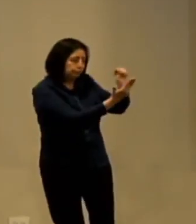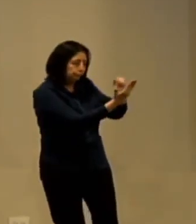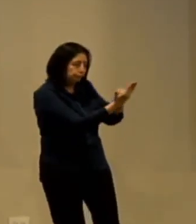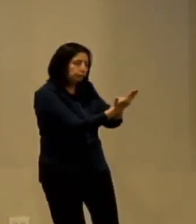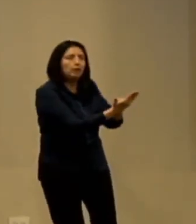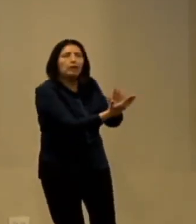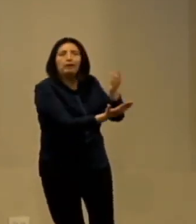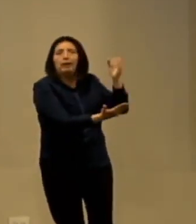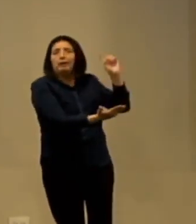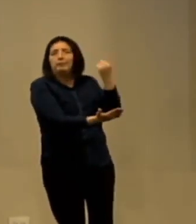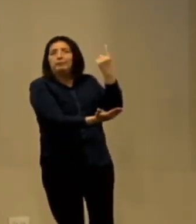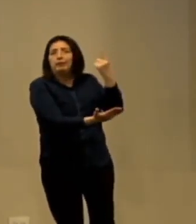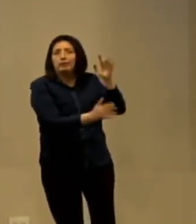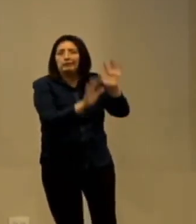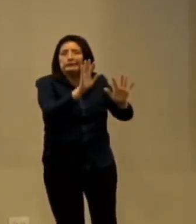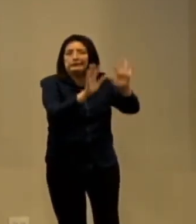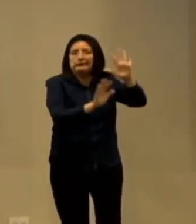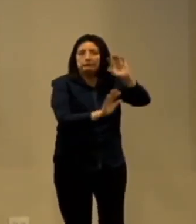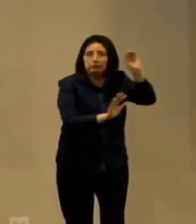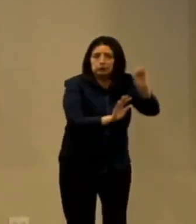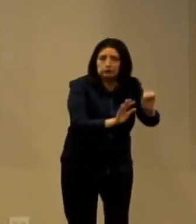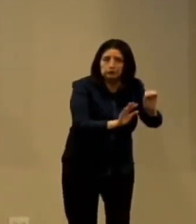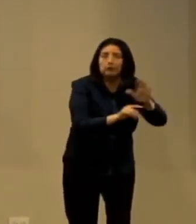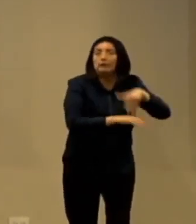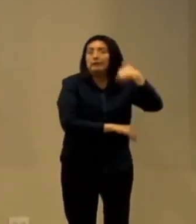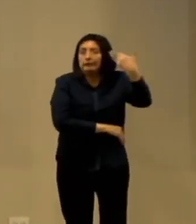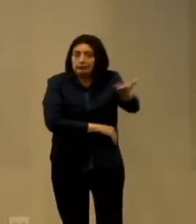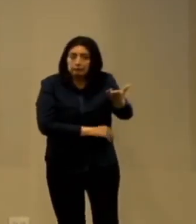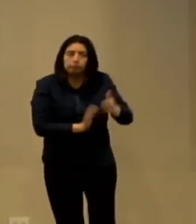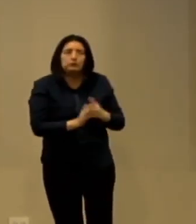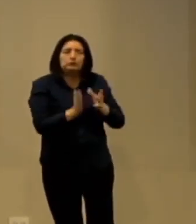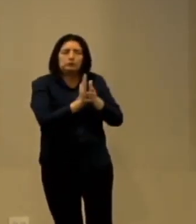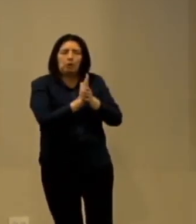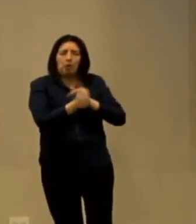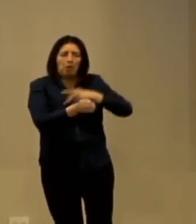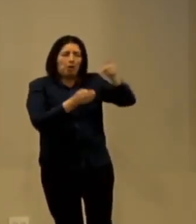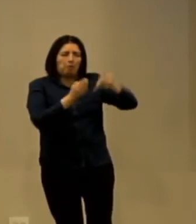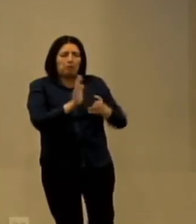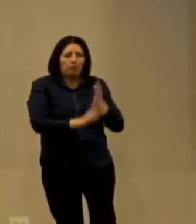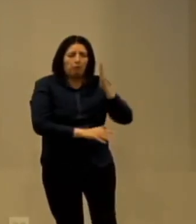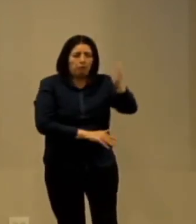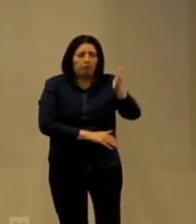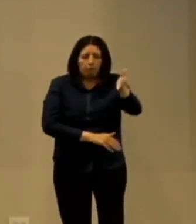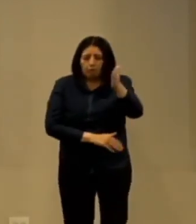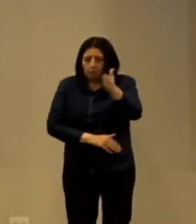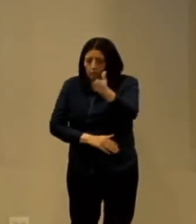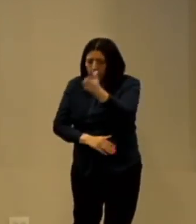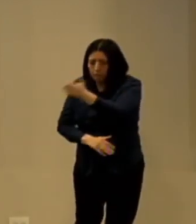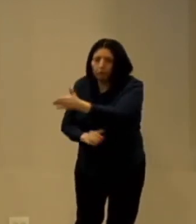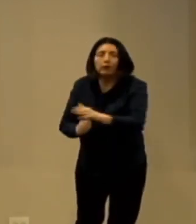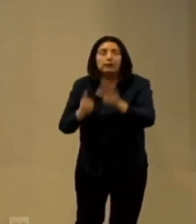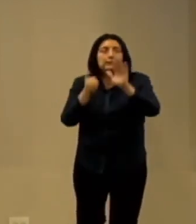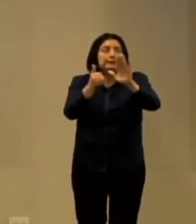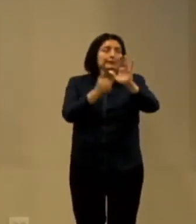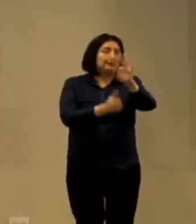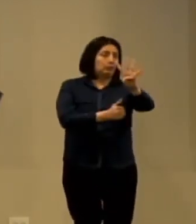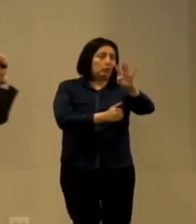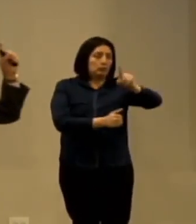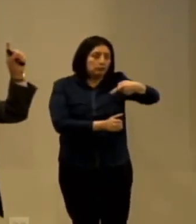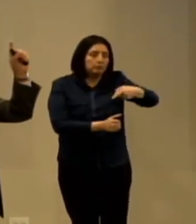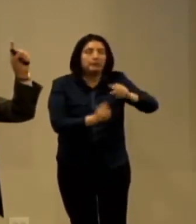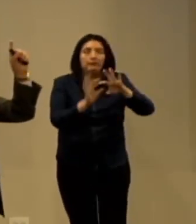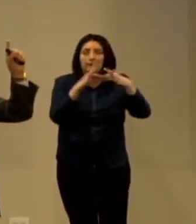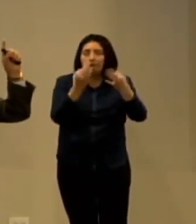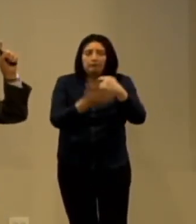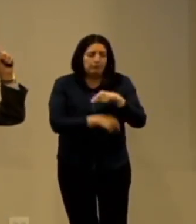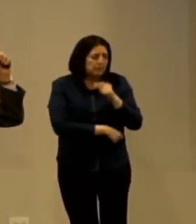salió 10% en Tumbes, pero después cuando fueron los especialistas a verificar a las 64,000 familias que fueron identificadas